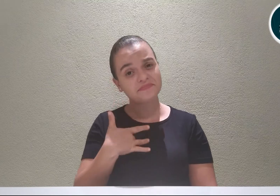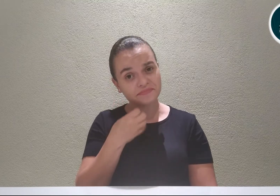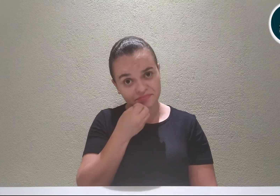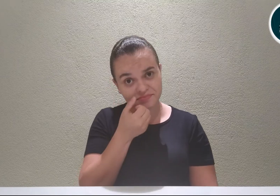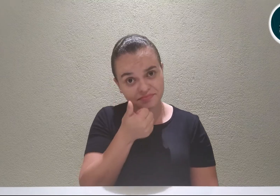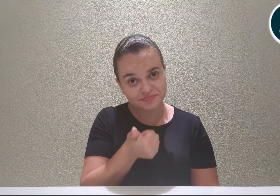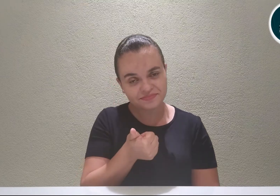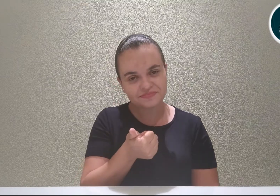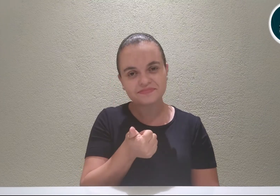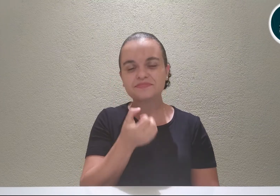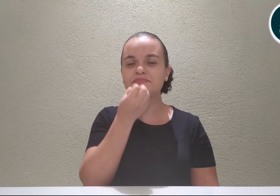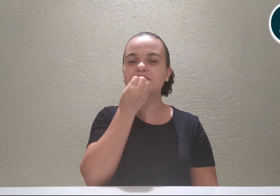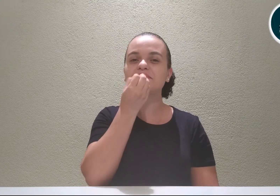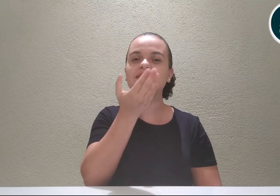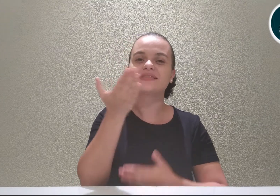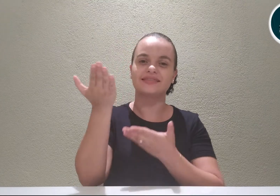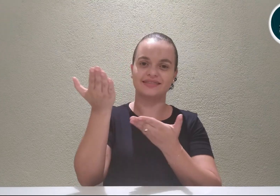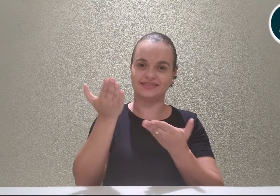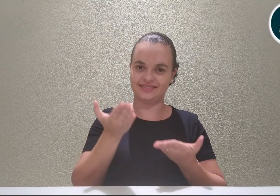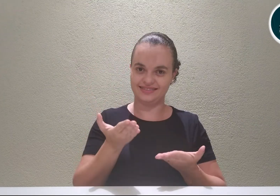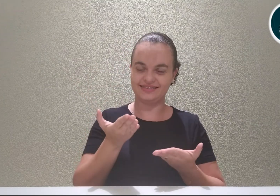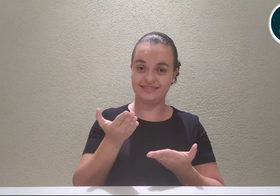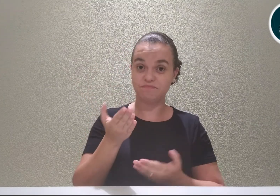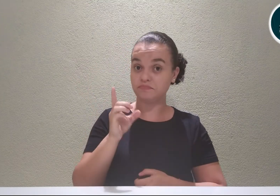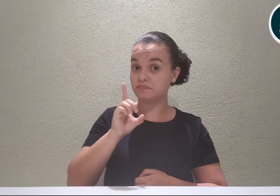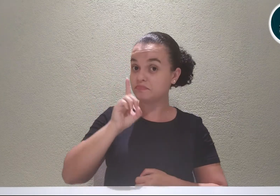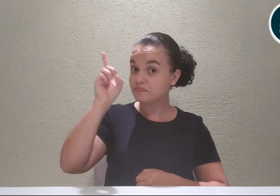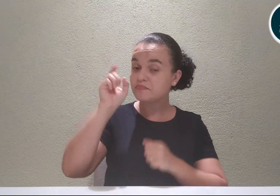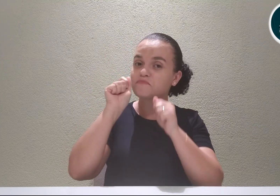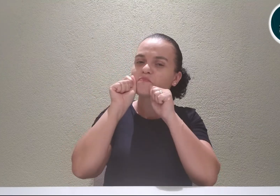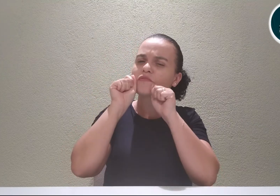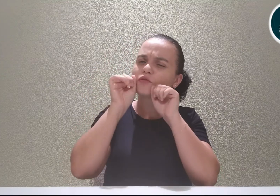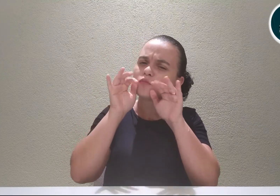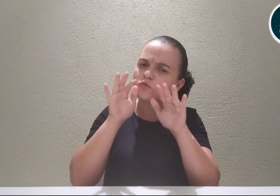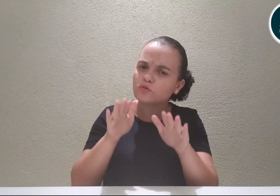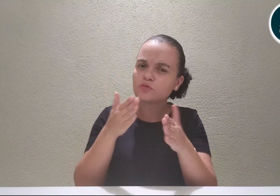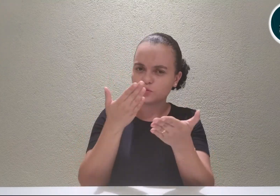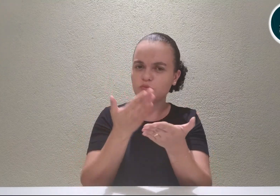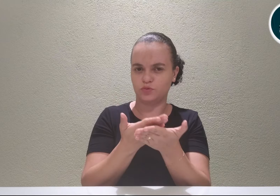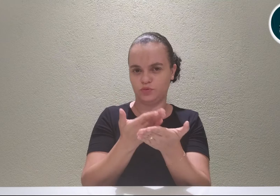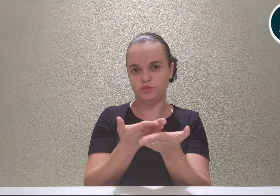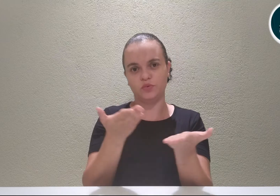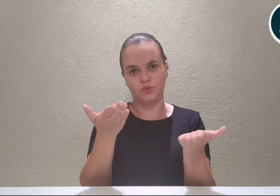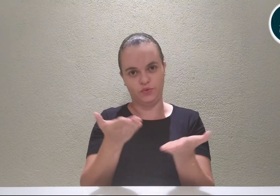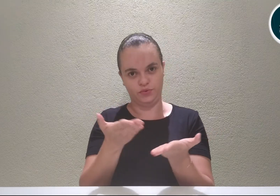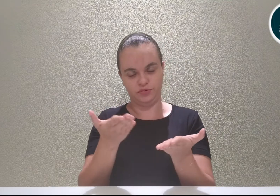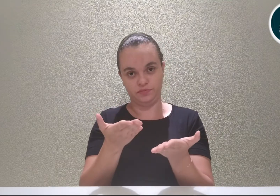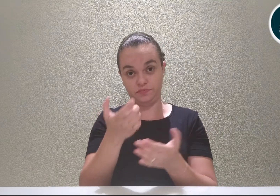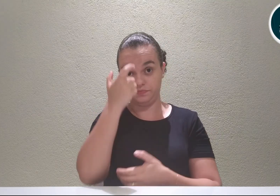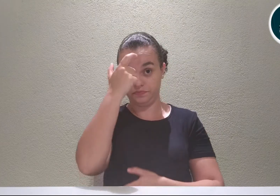Olá, tudo bem? Como vocês estão? Sejam bem-vindos a mais um estudo bíblico. Que